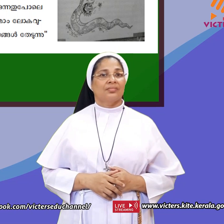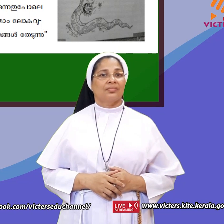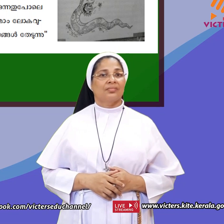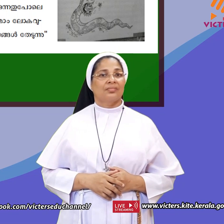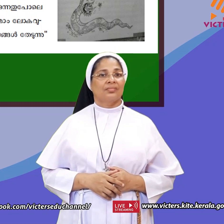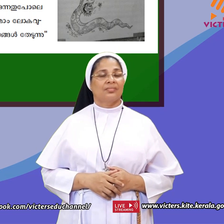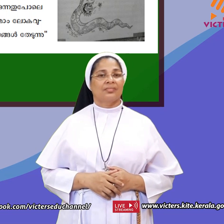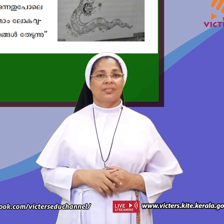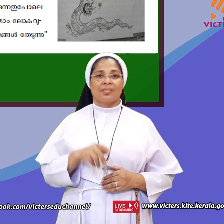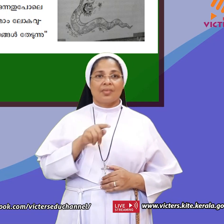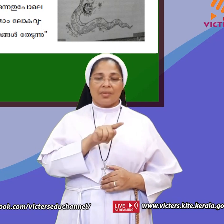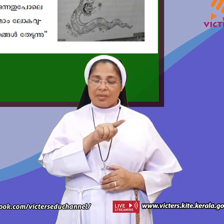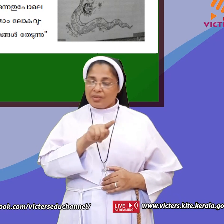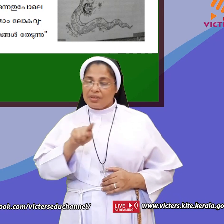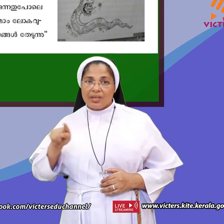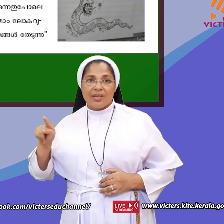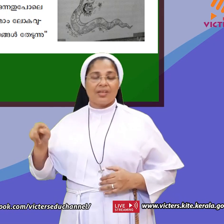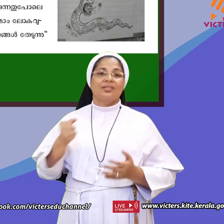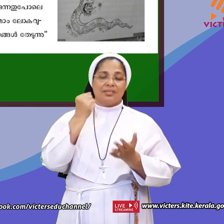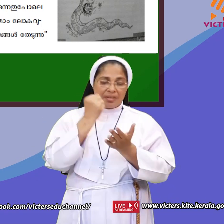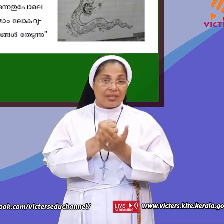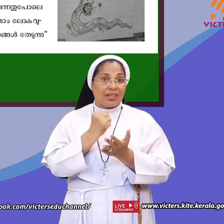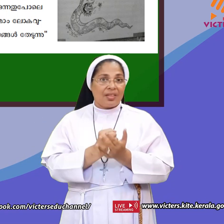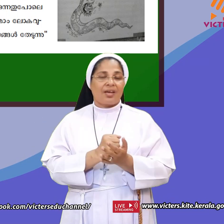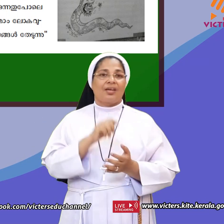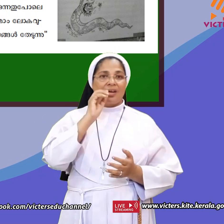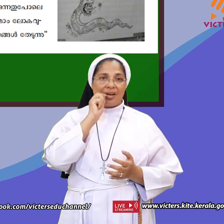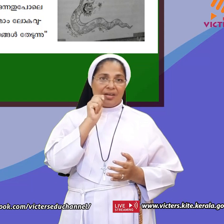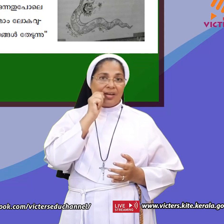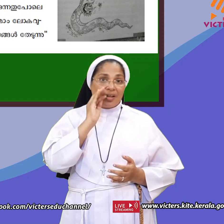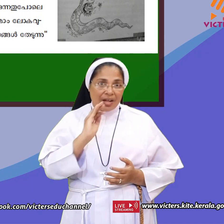ഈ സത്യങ്ങൾ ഈ പാഠഭാഗത്തിലൂടെ എഴുത്തച്ഛൻ നമ്മോട് പറയുന്നതാണ്.